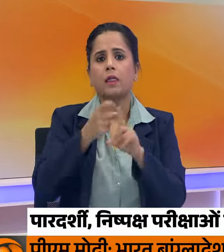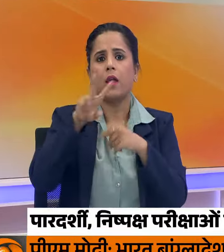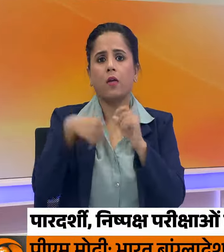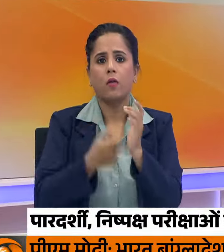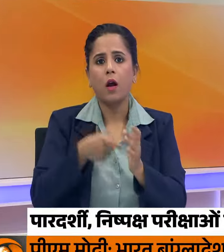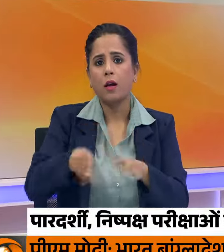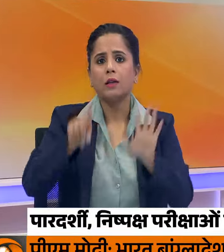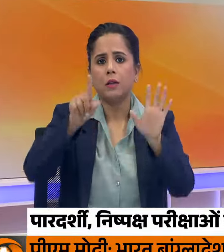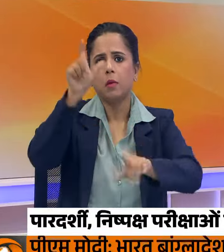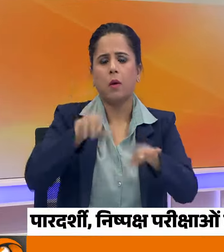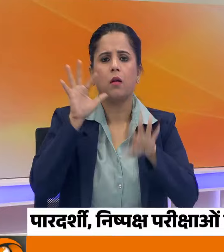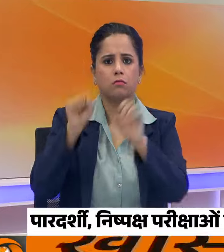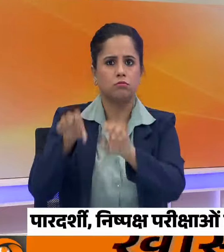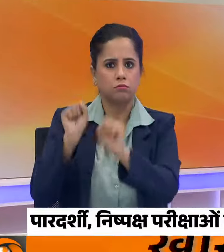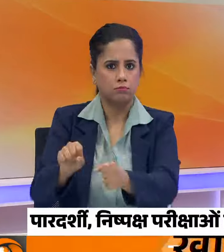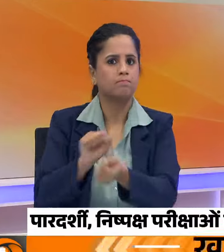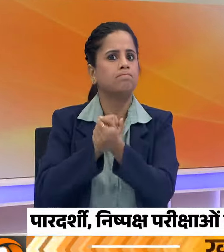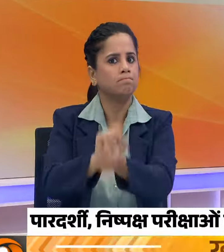को किया